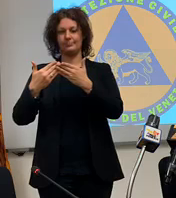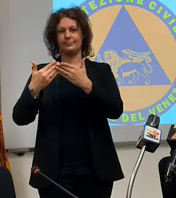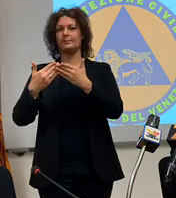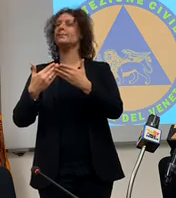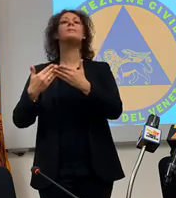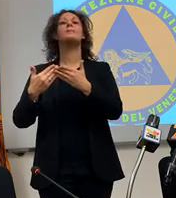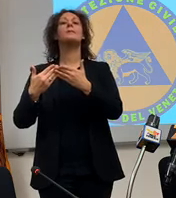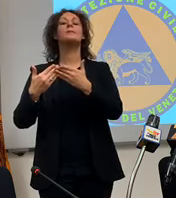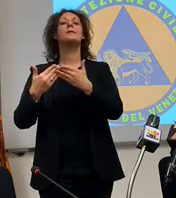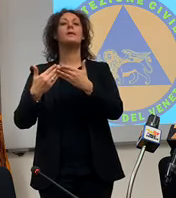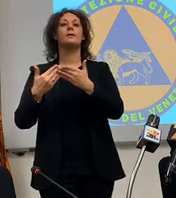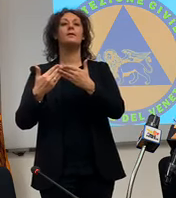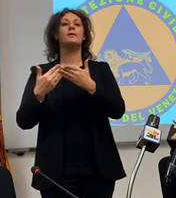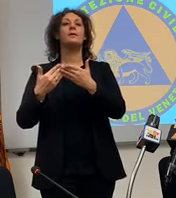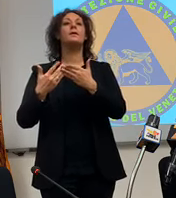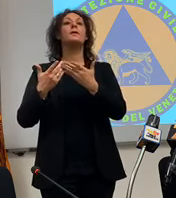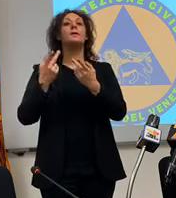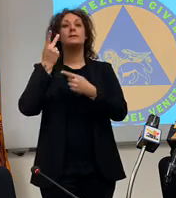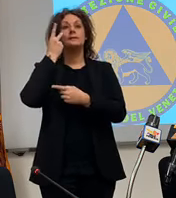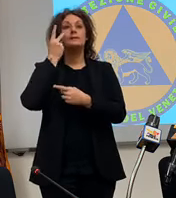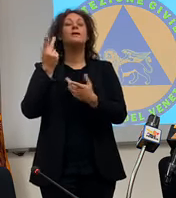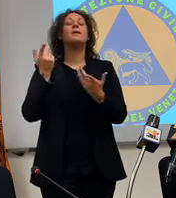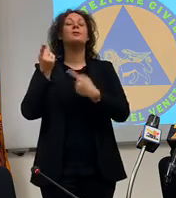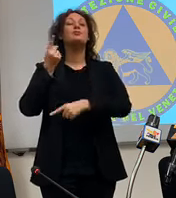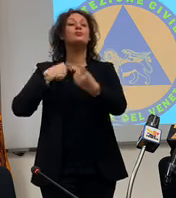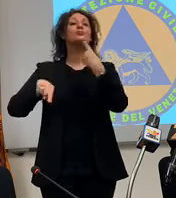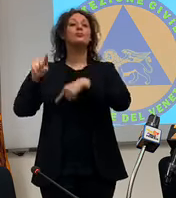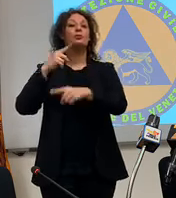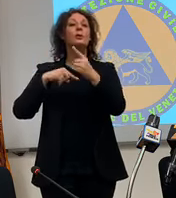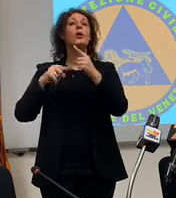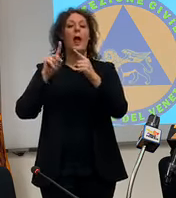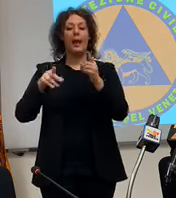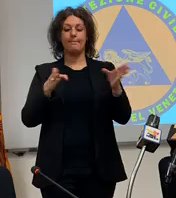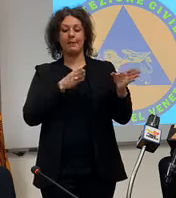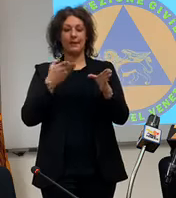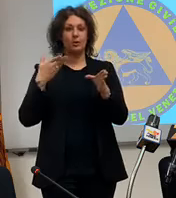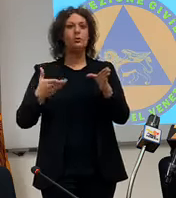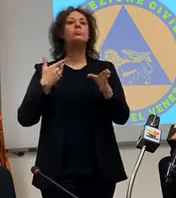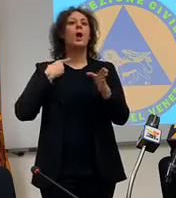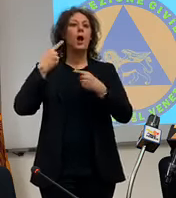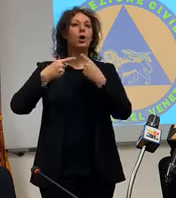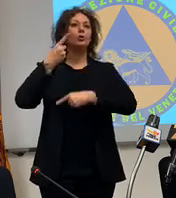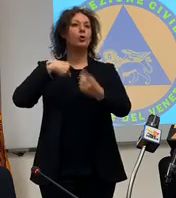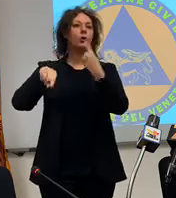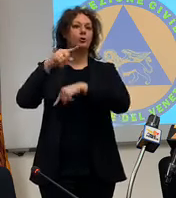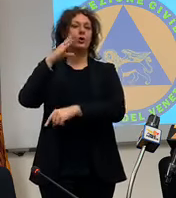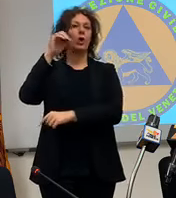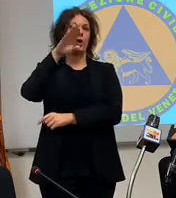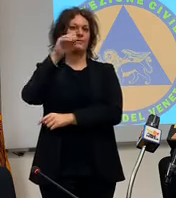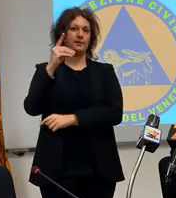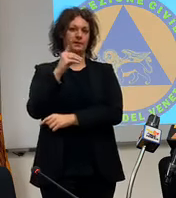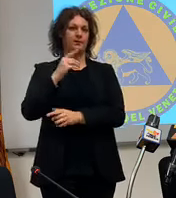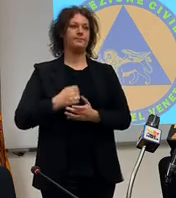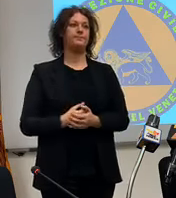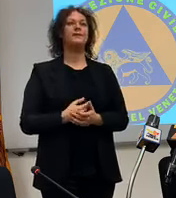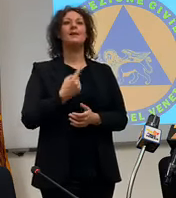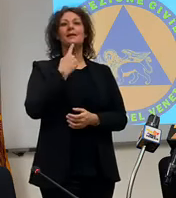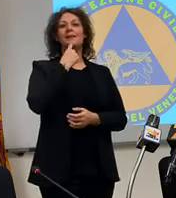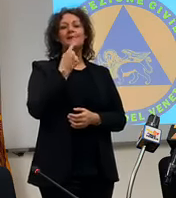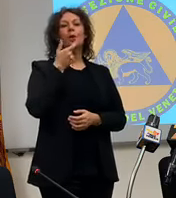1 con la circolazione del covid anche in questo periodo Questo per dire che Le patologie croniche